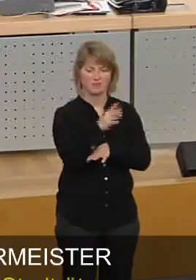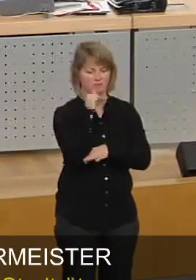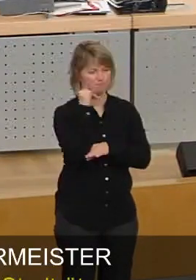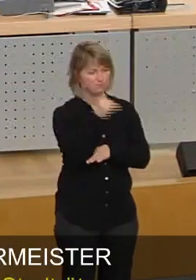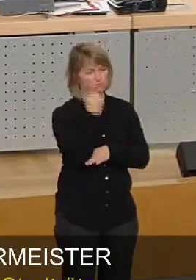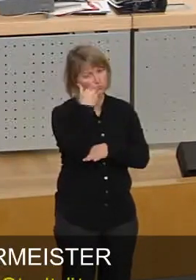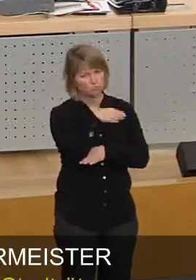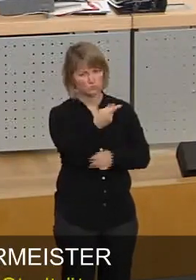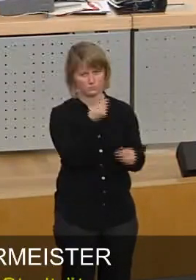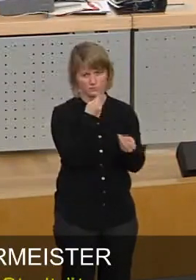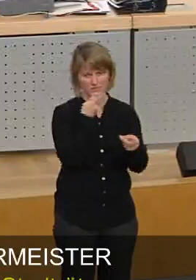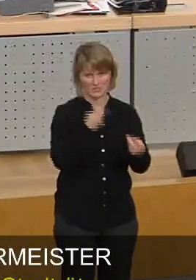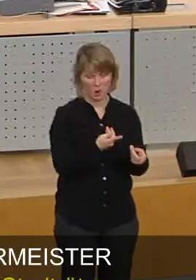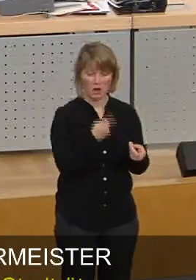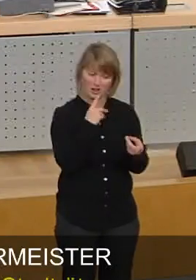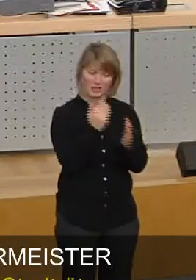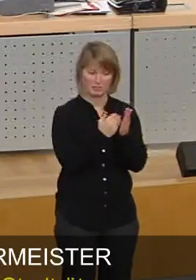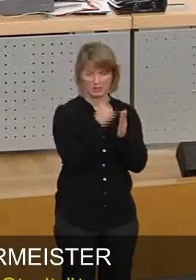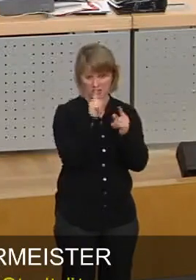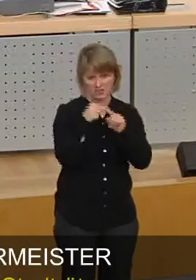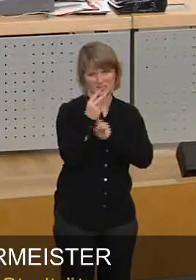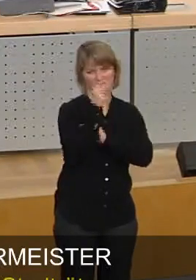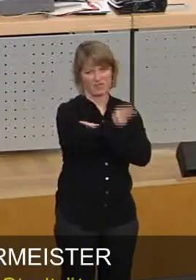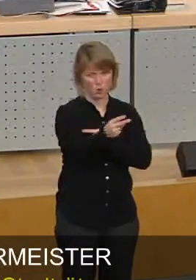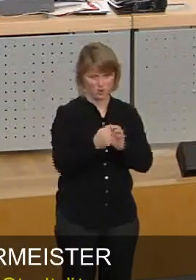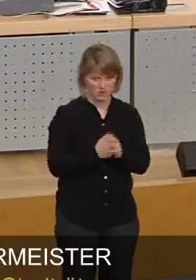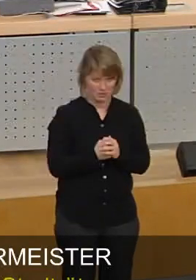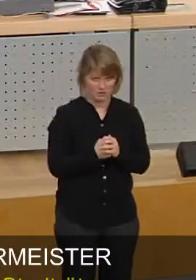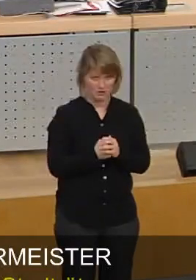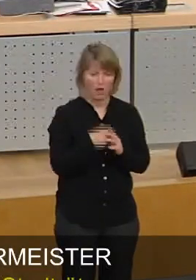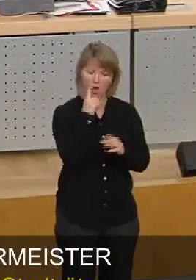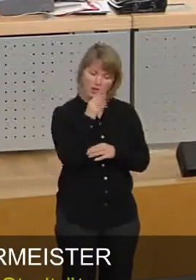gebeten. Dieser soll in 2 Wochen stattfinden. Unabhängig davon werden